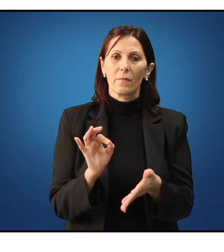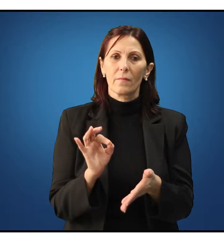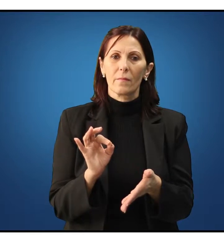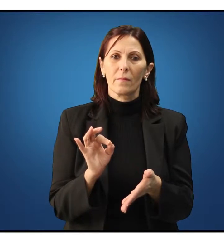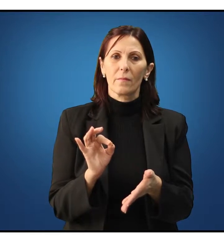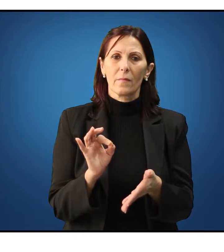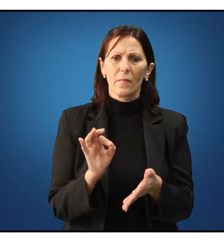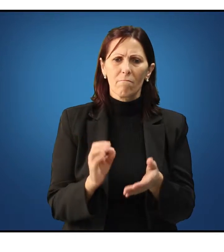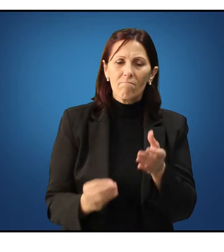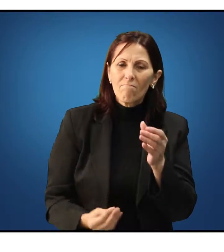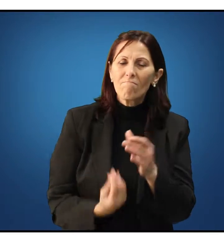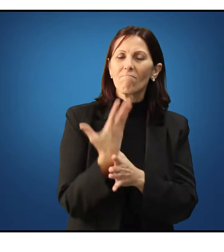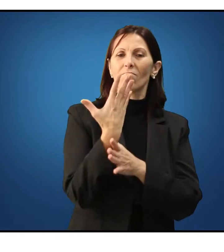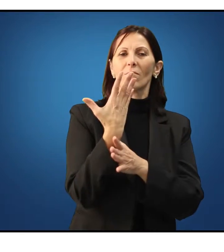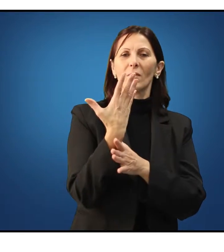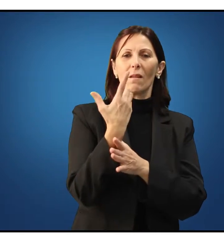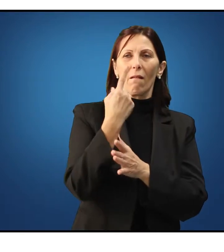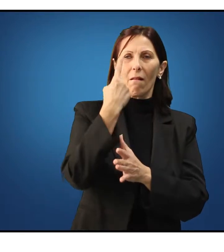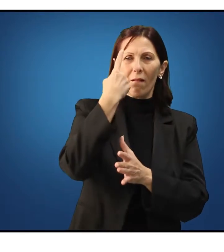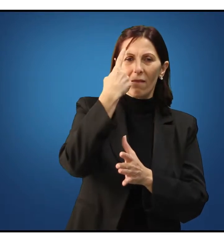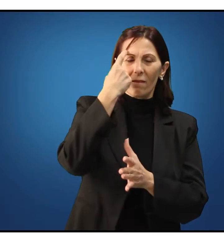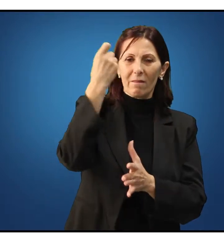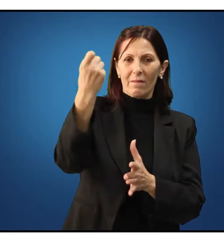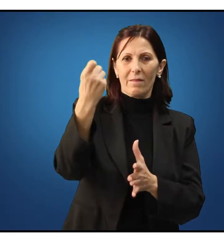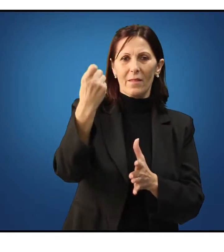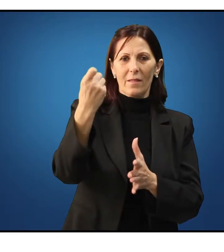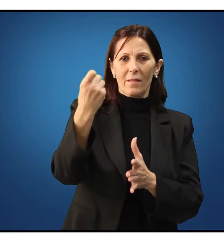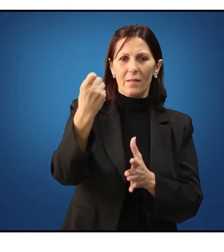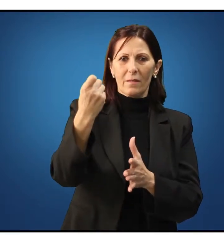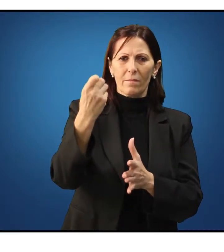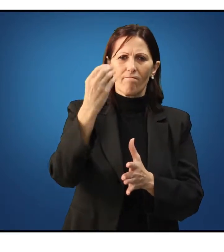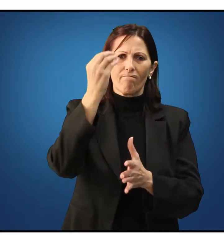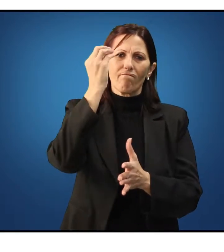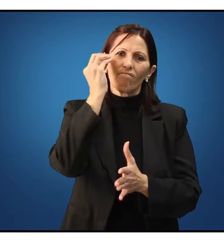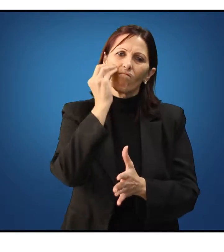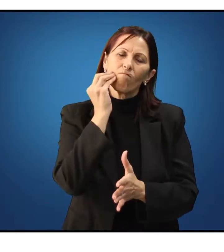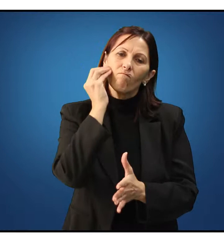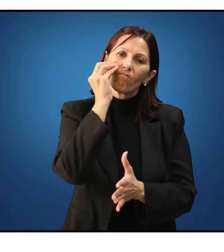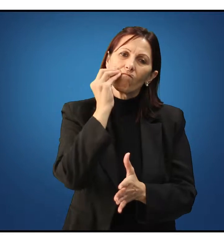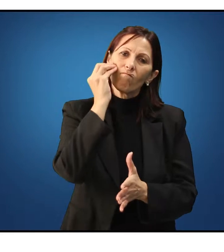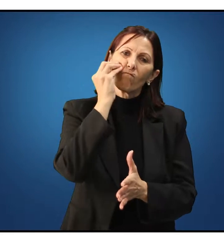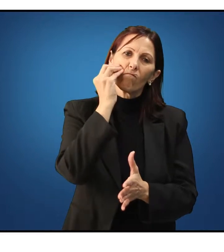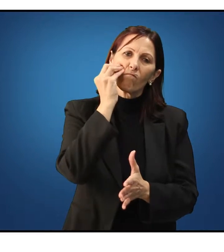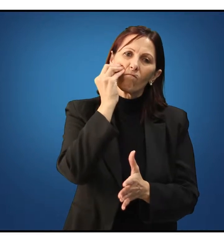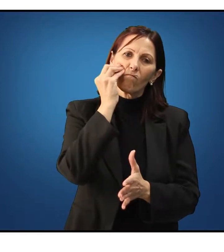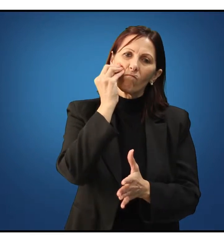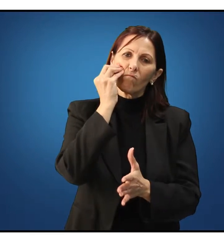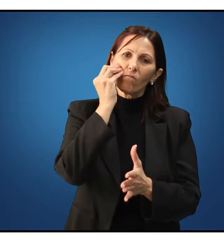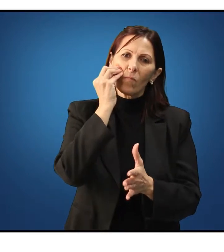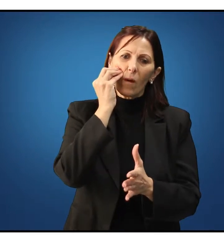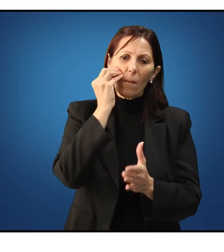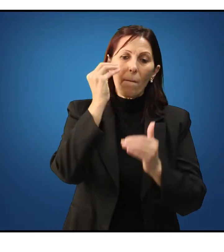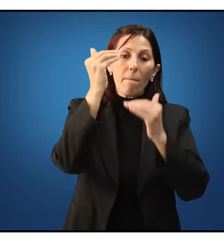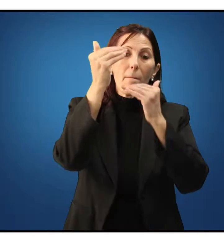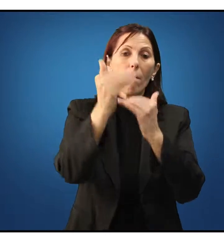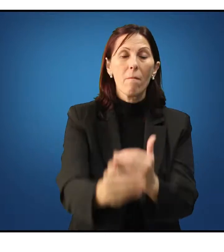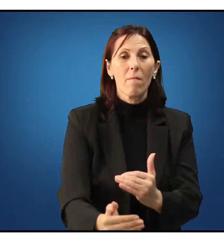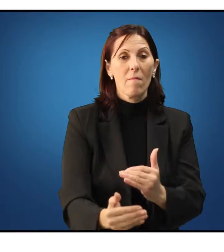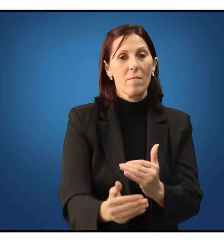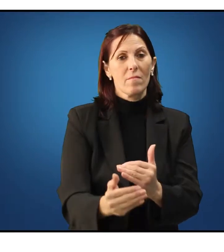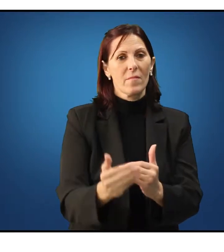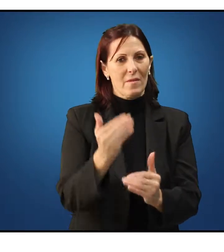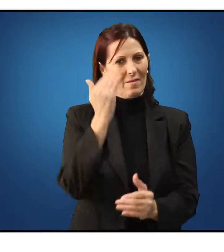cria a noção de experimentação para comprovação do